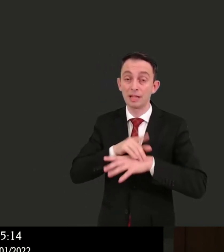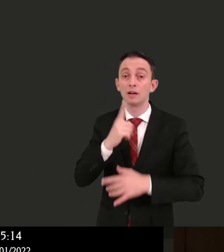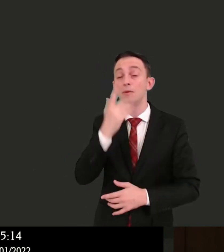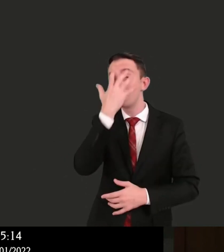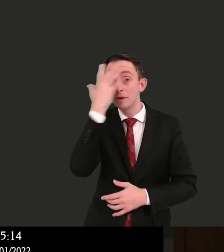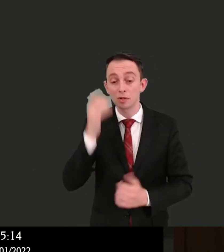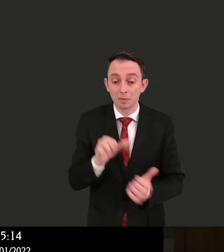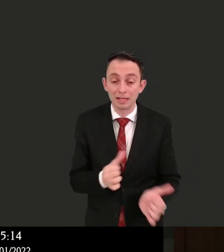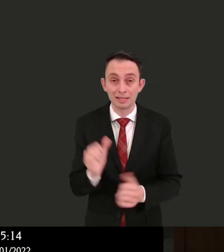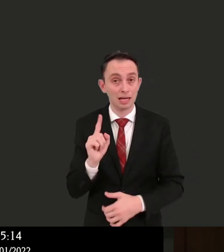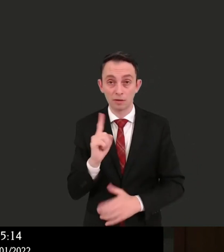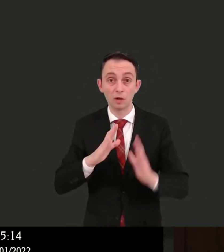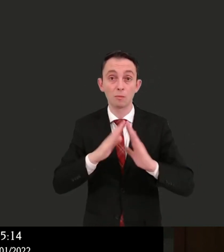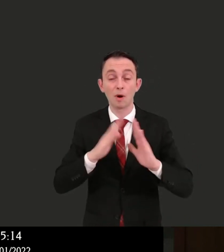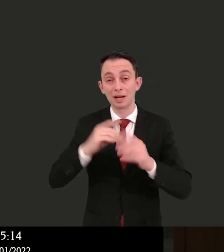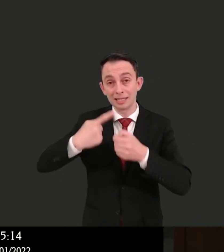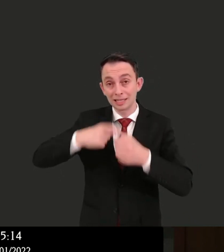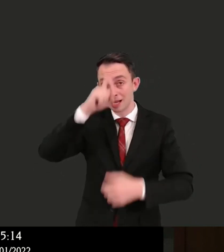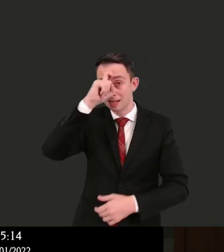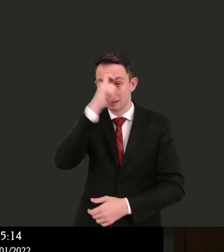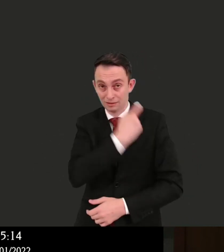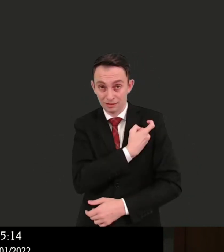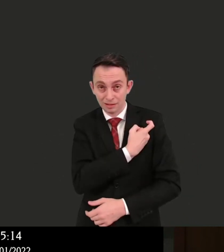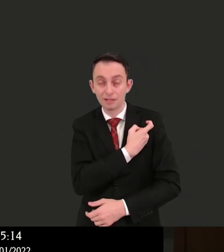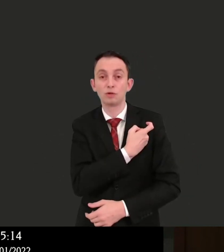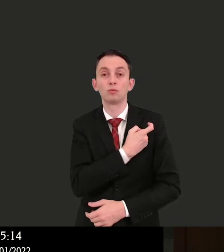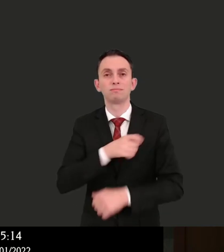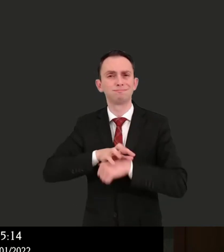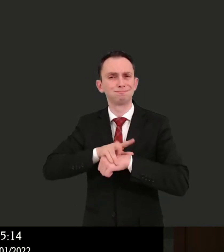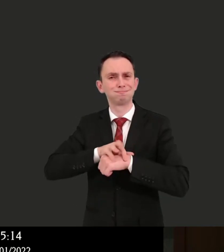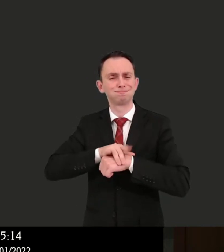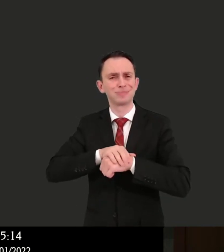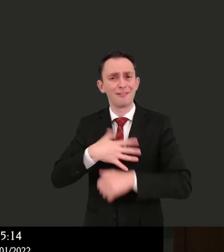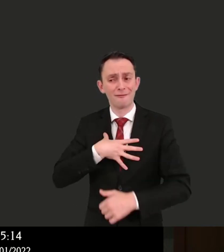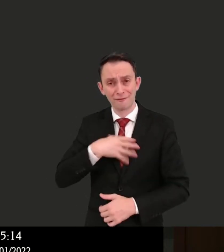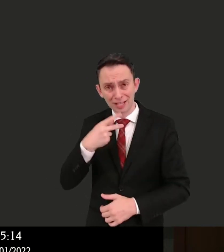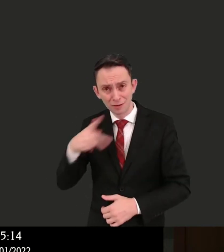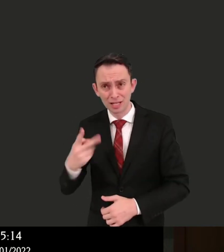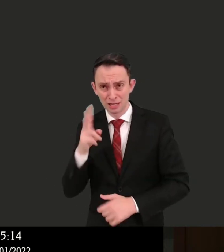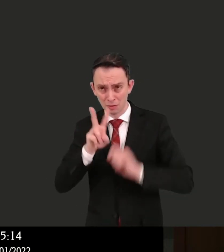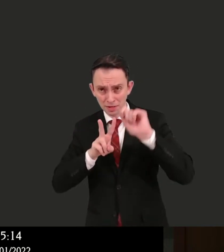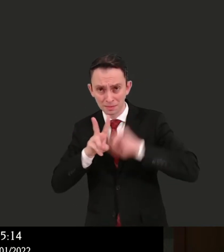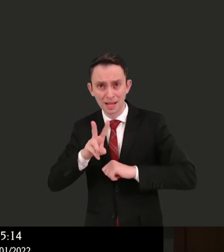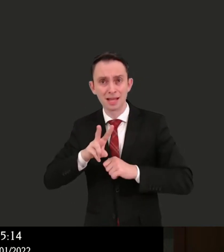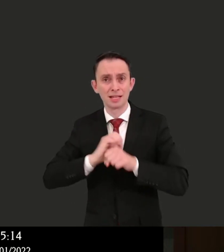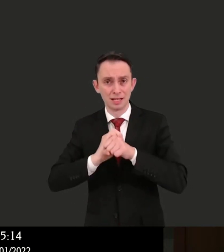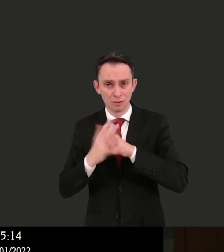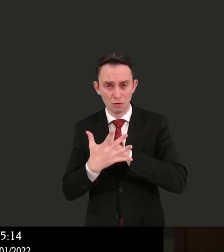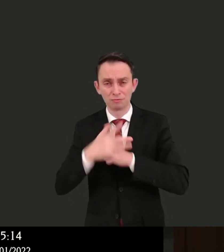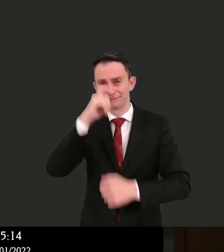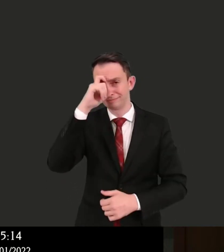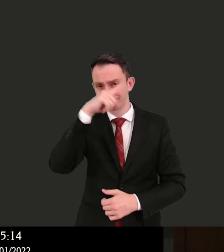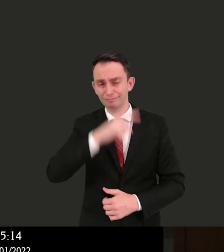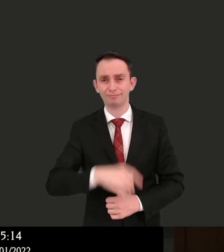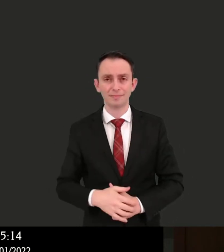Rio Preto, roga nossas orações pelo seu filho, 2 meses, Theo Cavalli, que está com Covid.